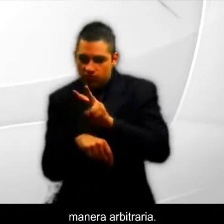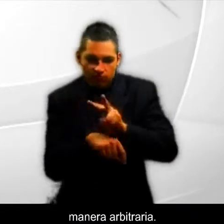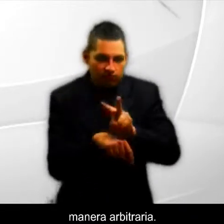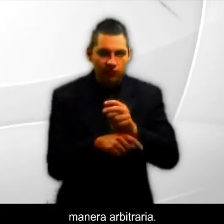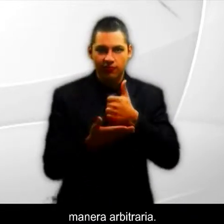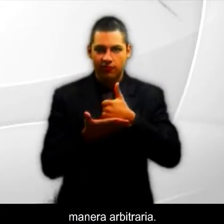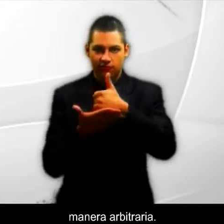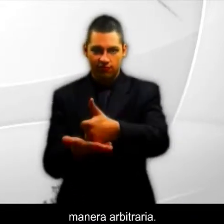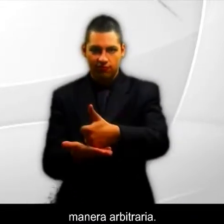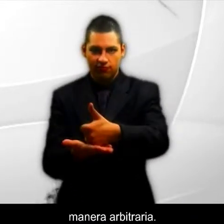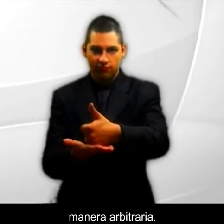manera arbitraria.